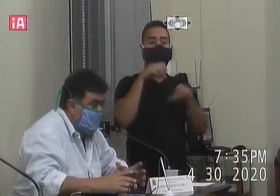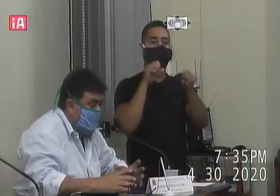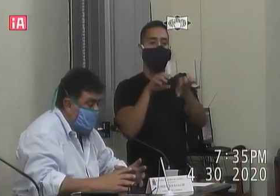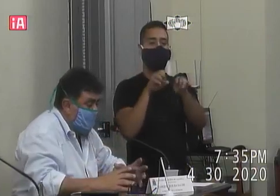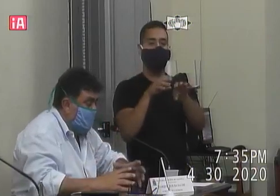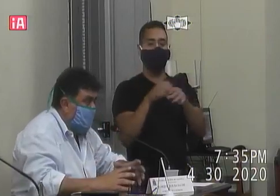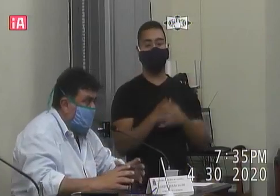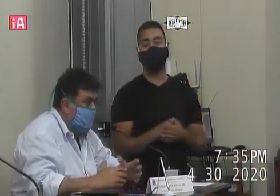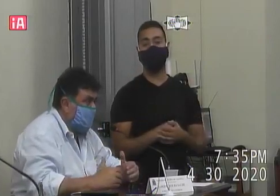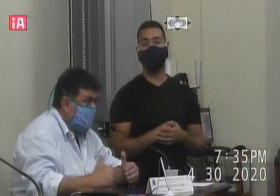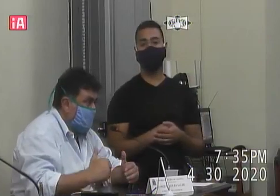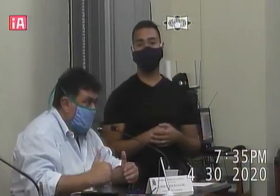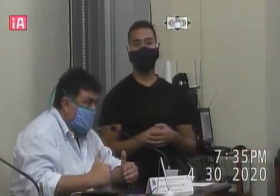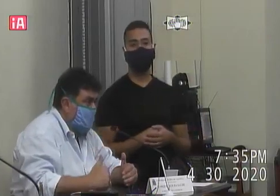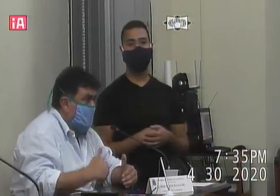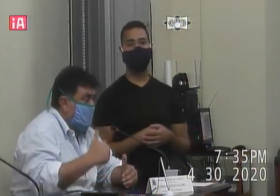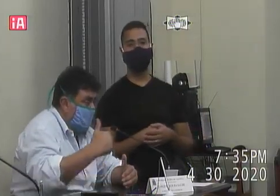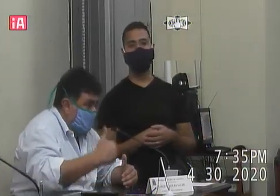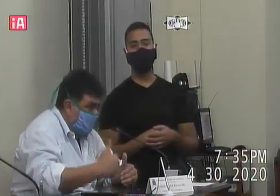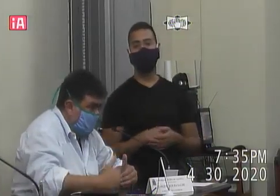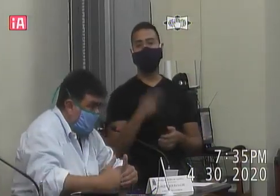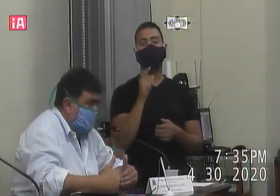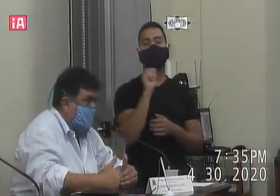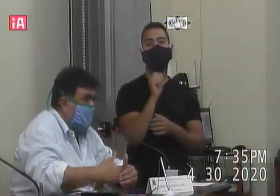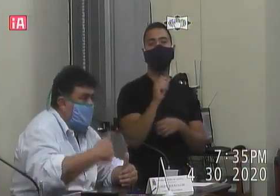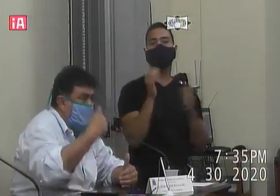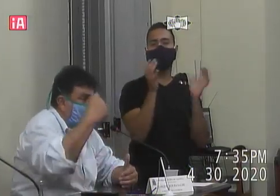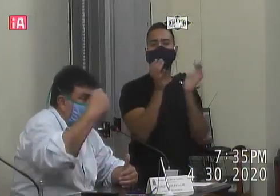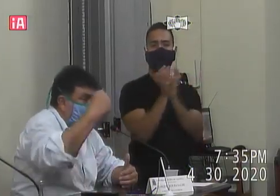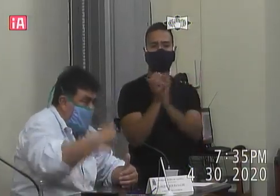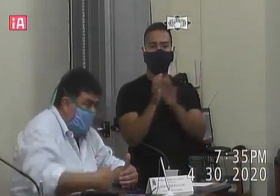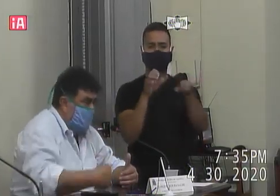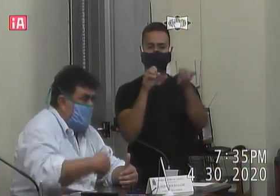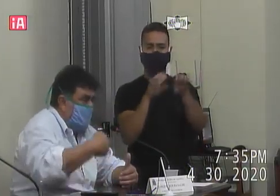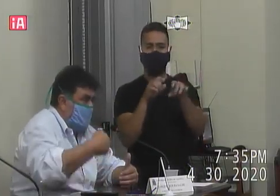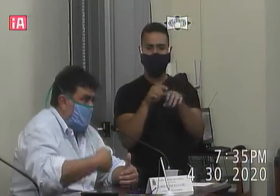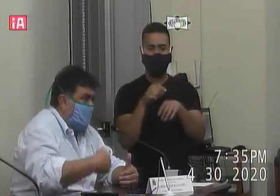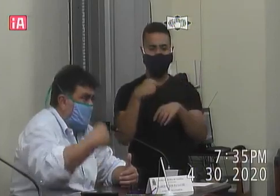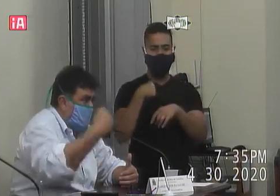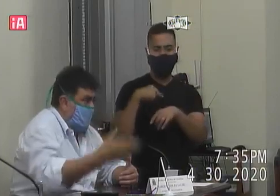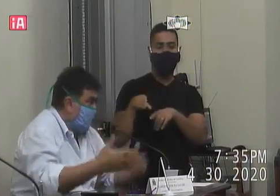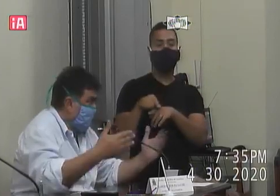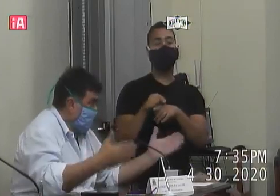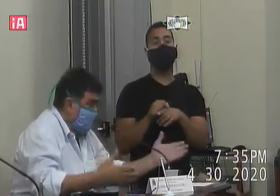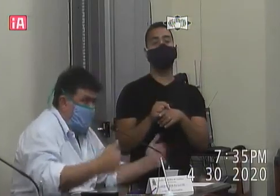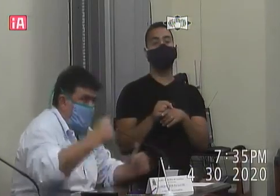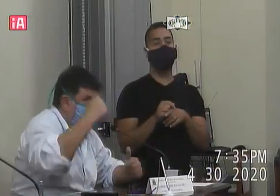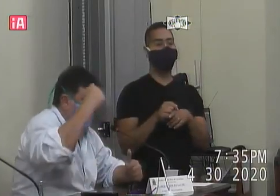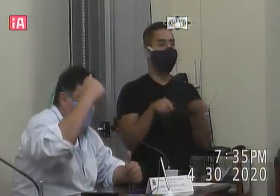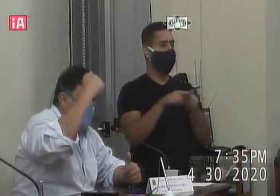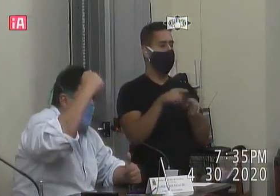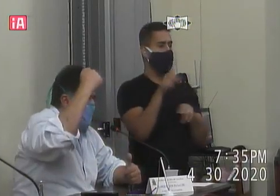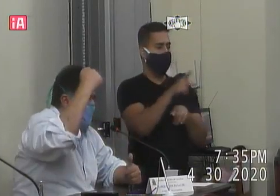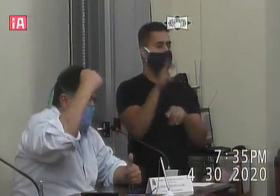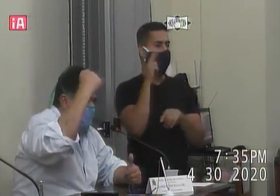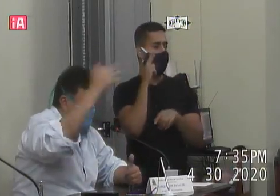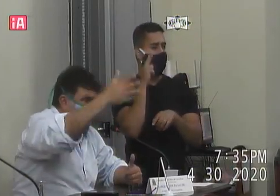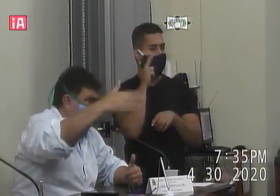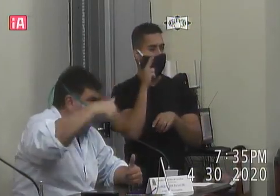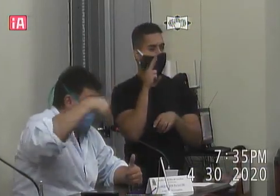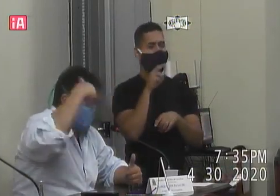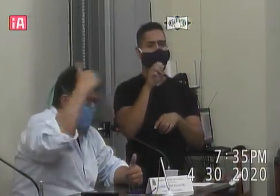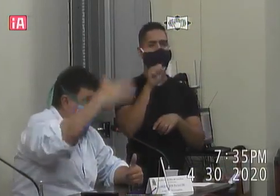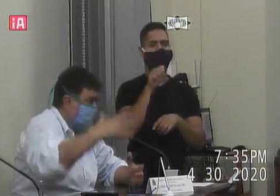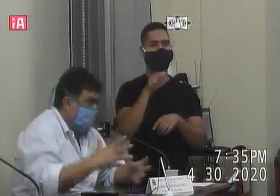isso. Né? Então, é dizer que a Comissão de Educação, eu tenho acompanhado, vereador Rafael,